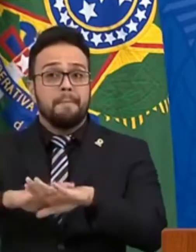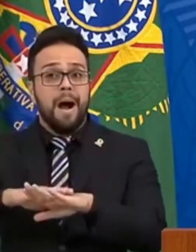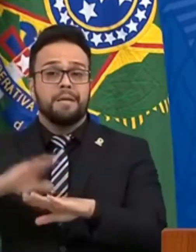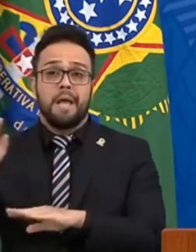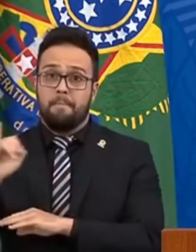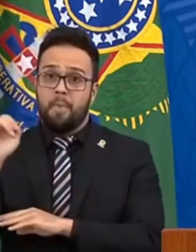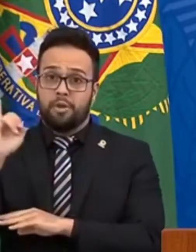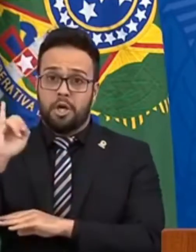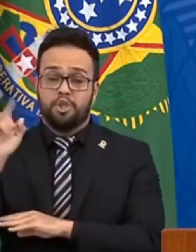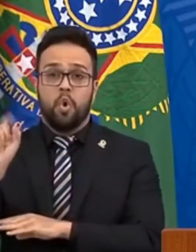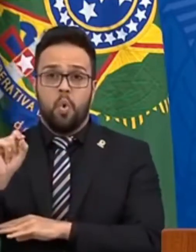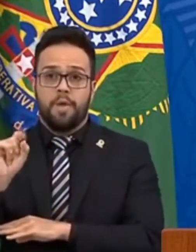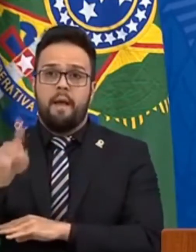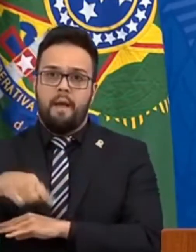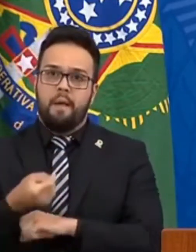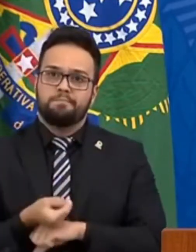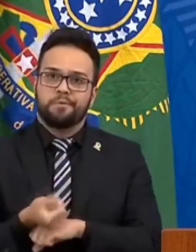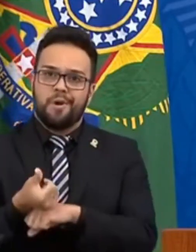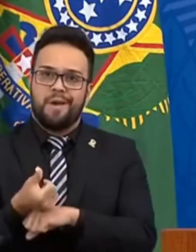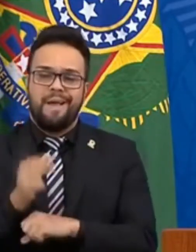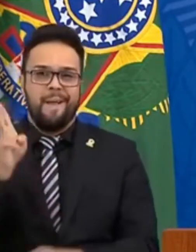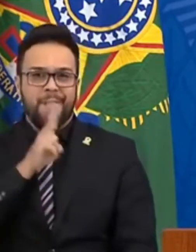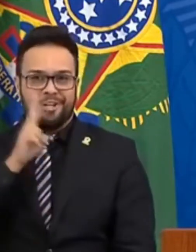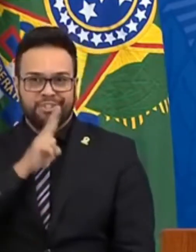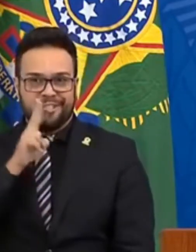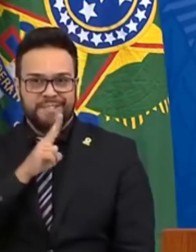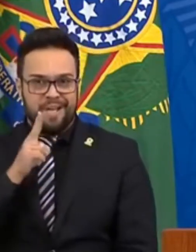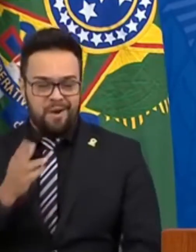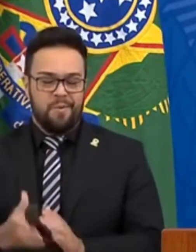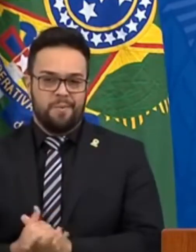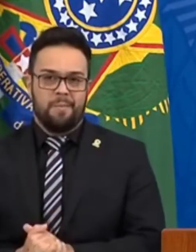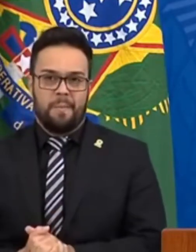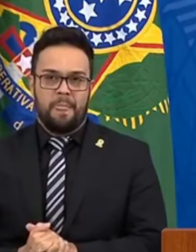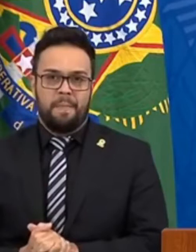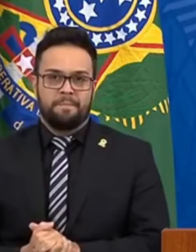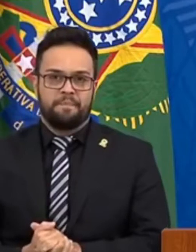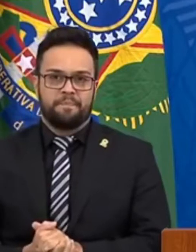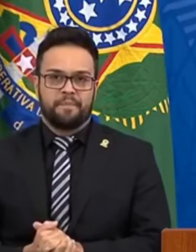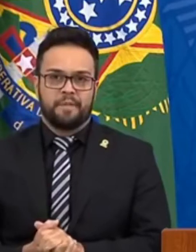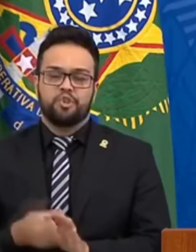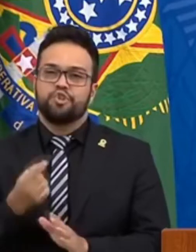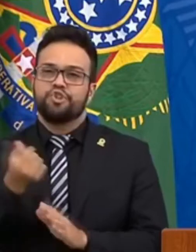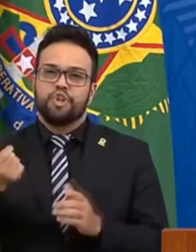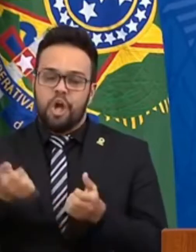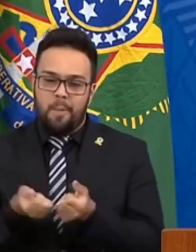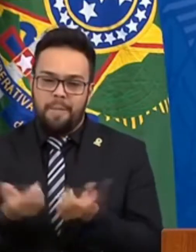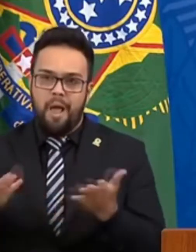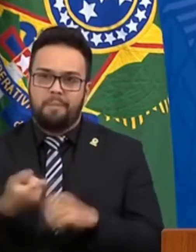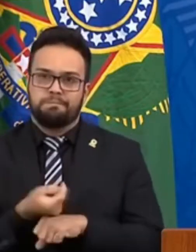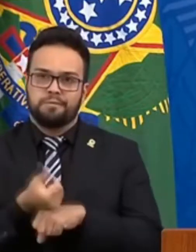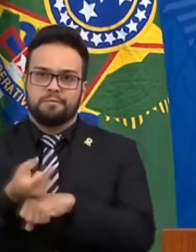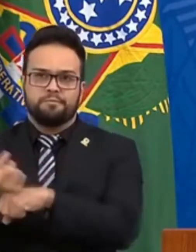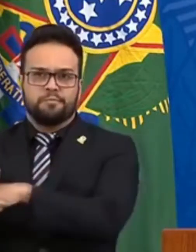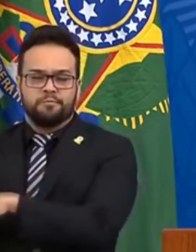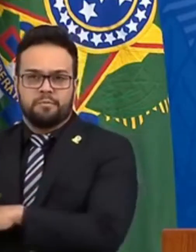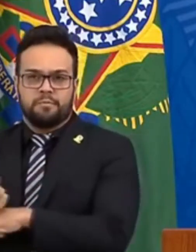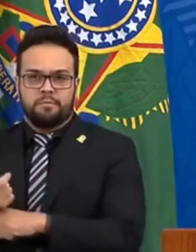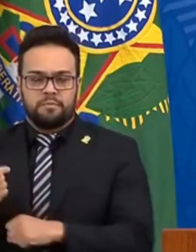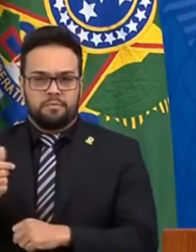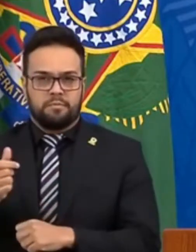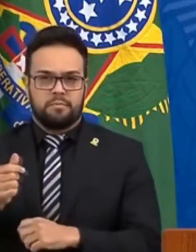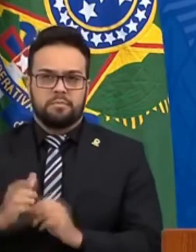é o auxílio emergencial e para exatamente os informais